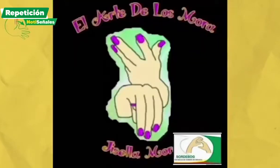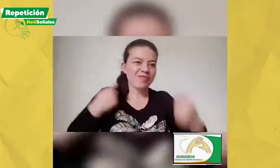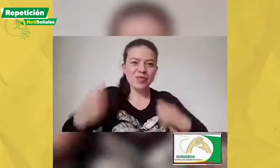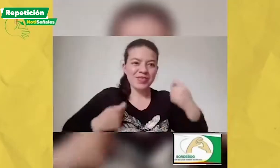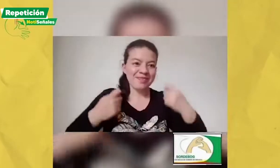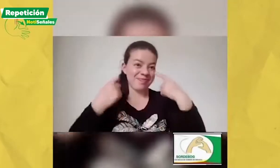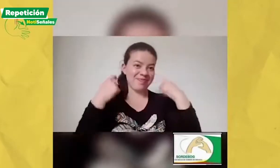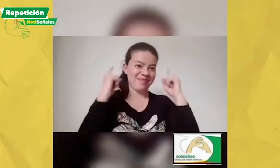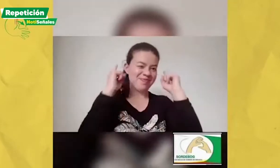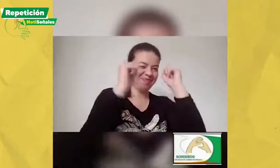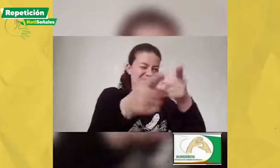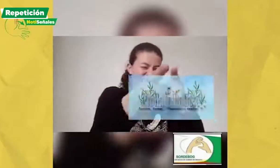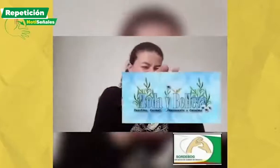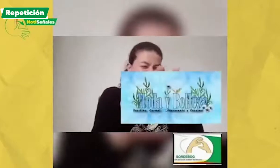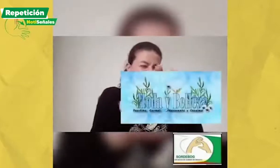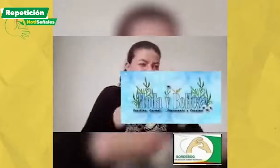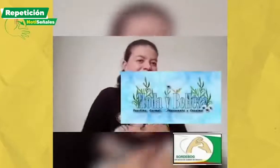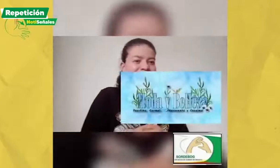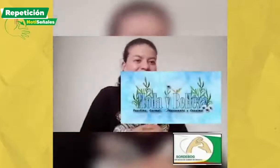Moda Y Belleza